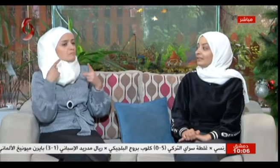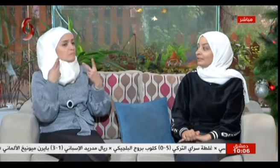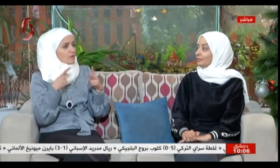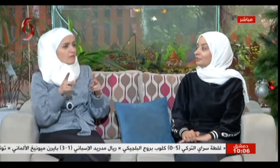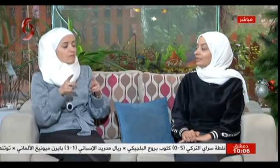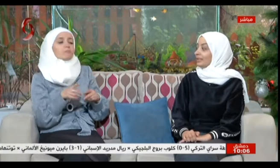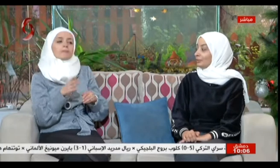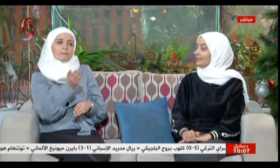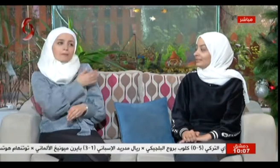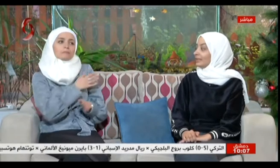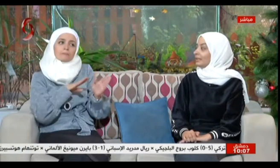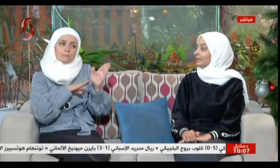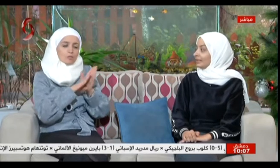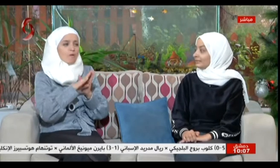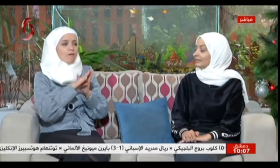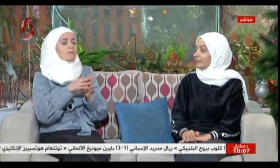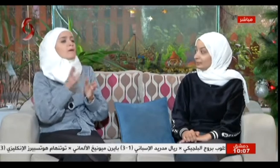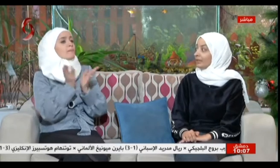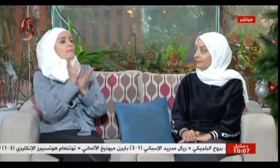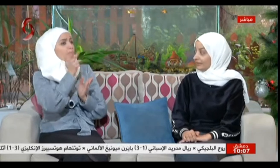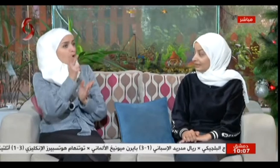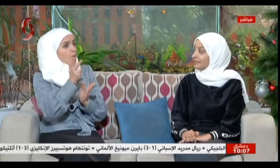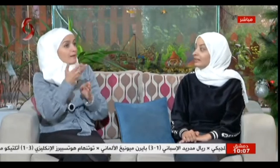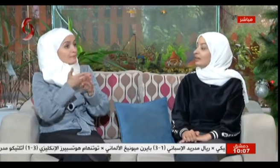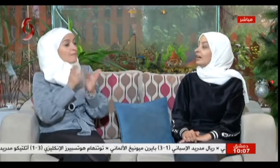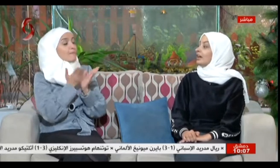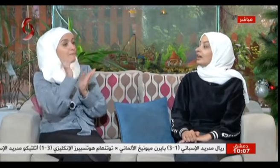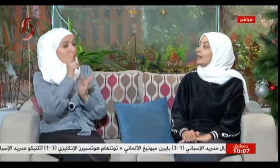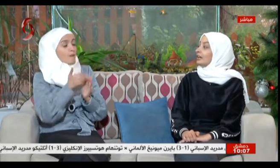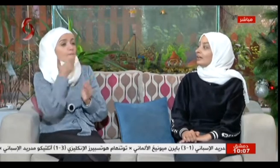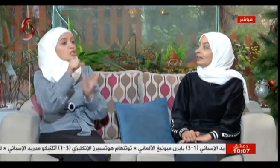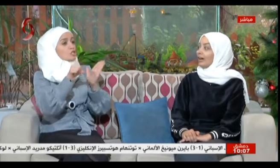كان في زوجي صالح، هو كثير كمان كان يدعمني، شاف فيني قدره.